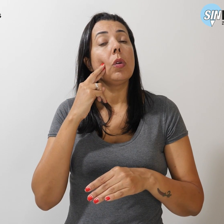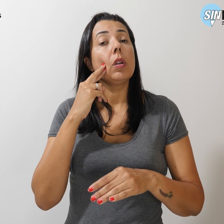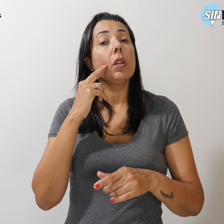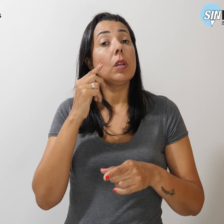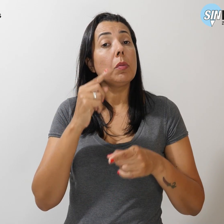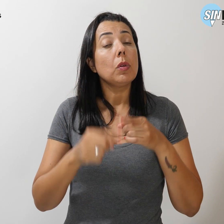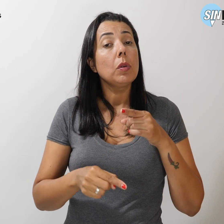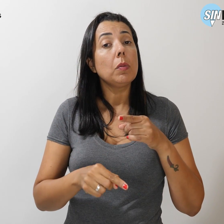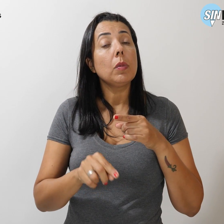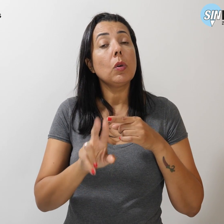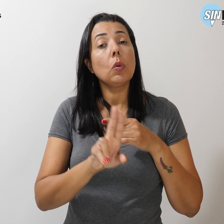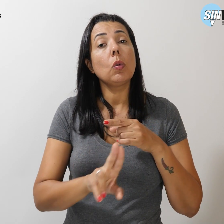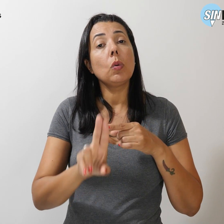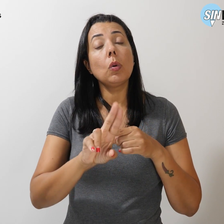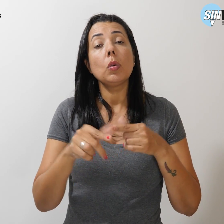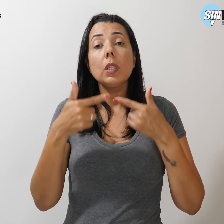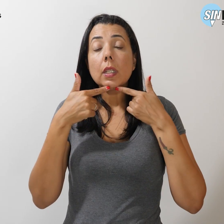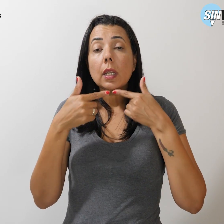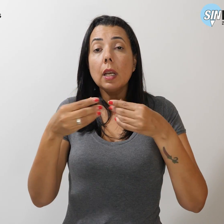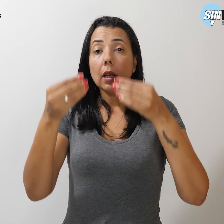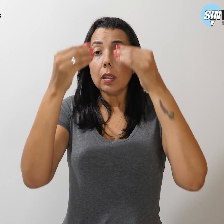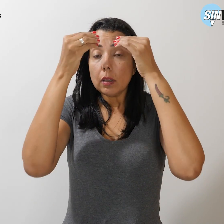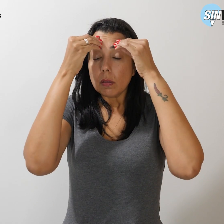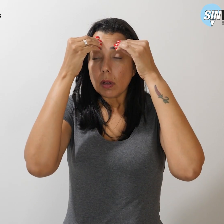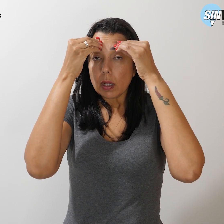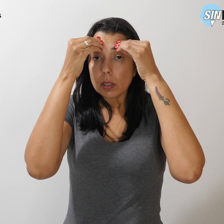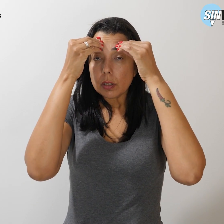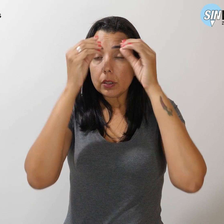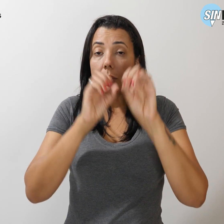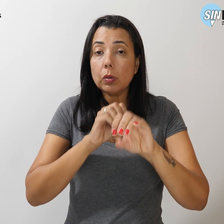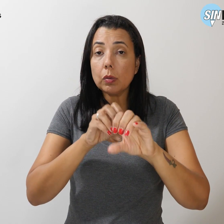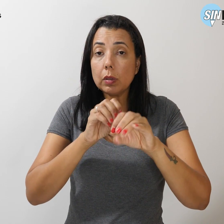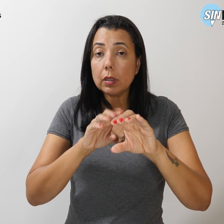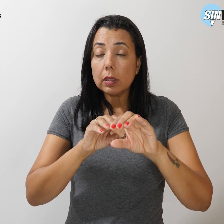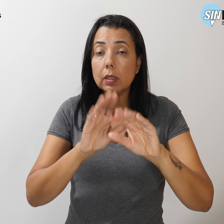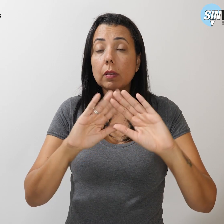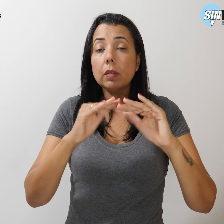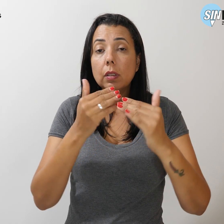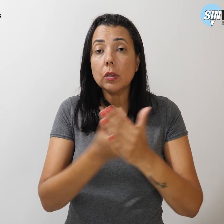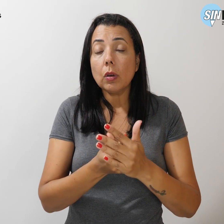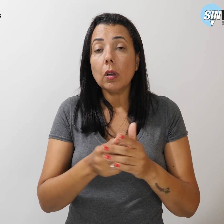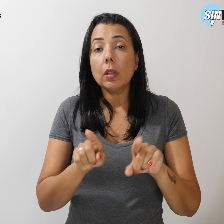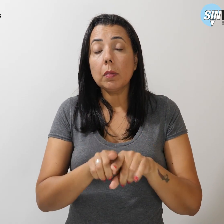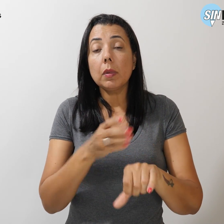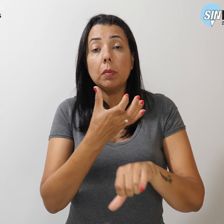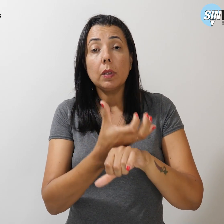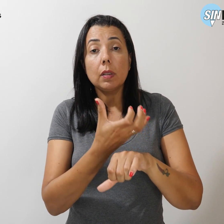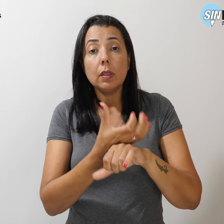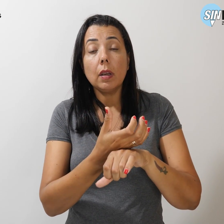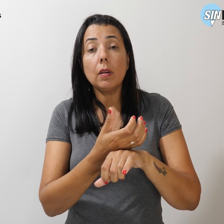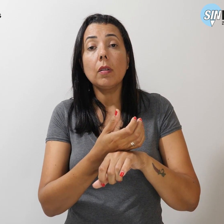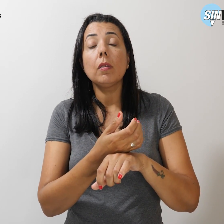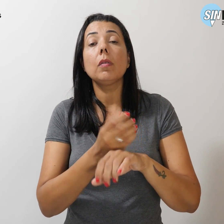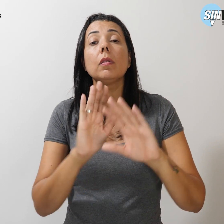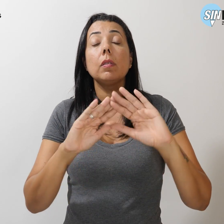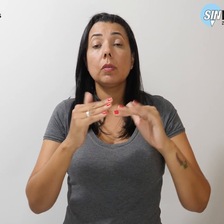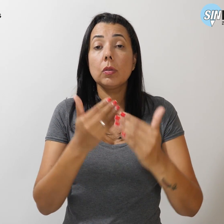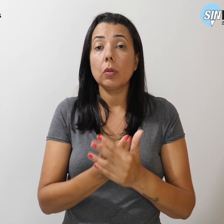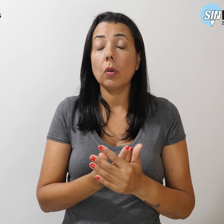da linguagem neutra na grade curricular e no material didático das escolas. No